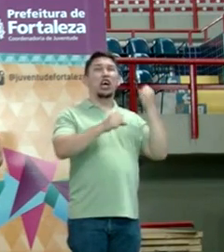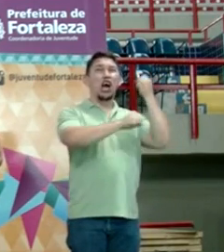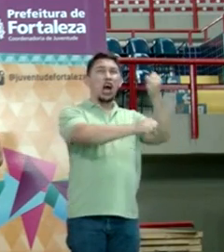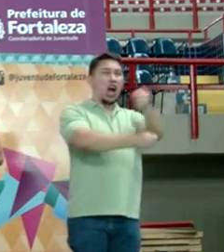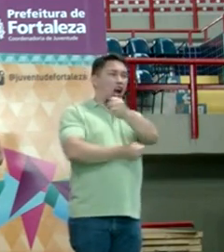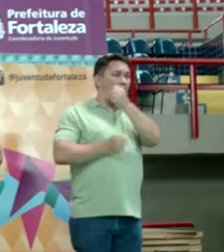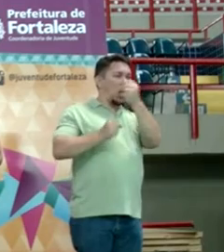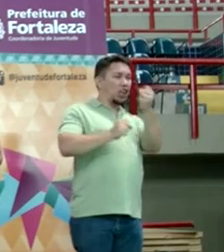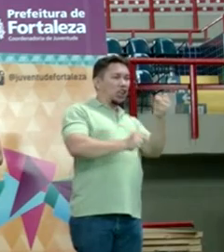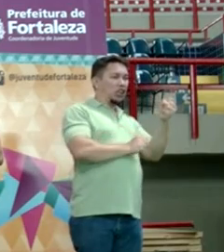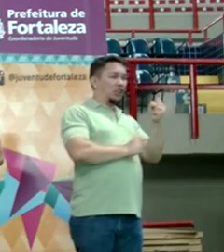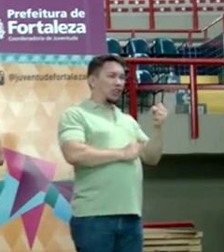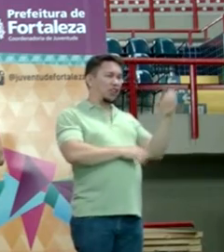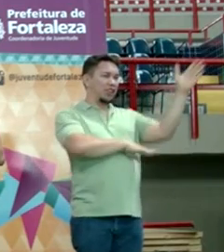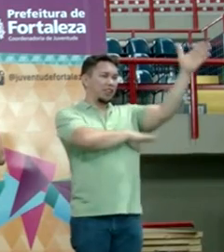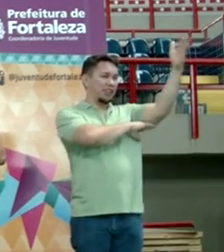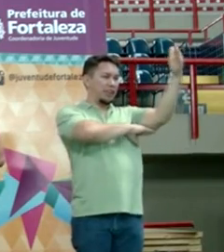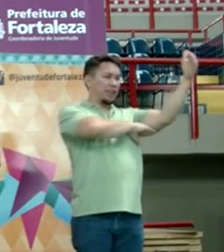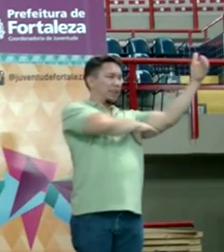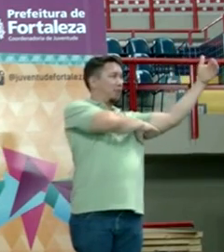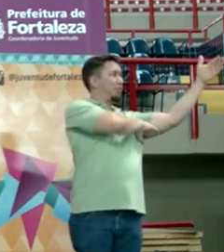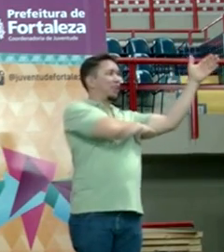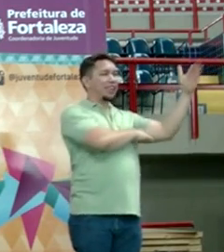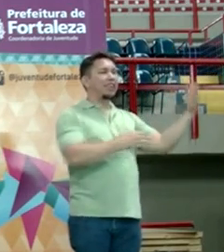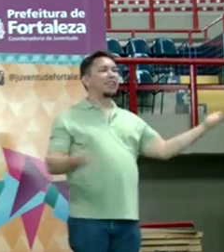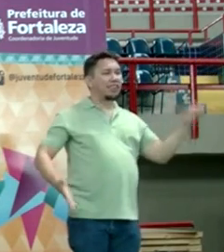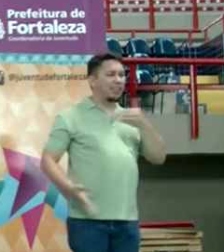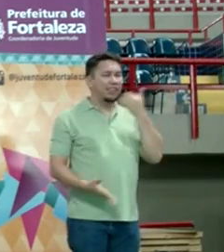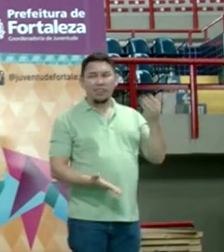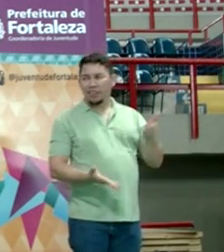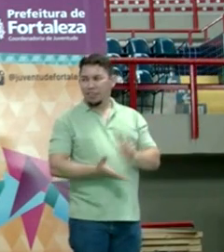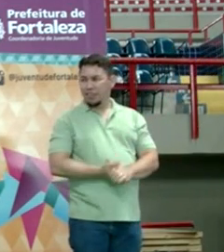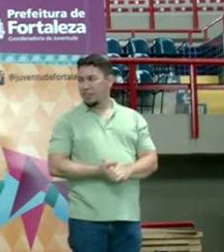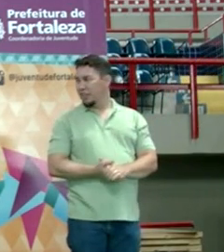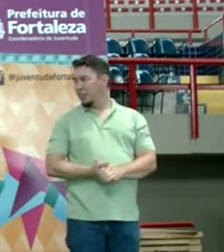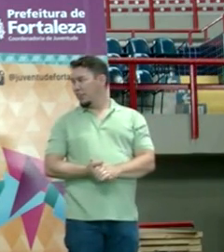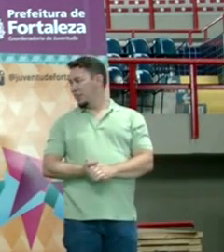É porque não teve jogo no dia que o Gagarin estava lá, tá? Diz, Normando.